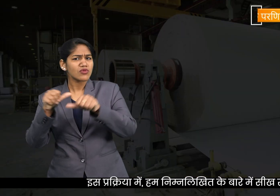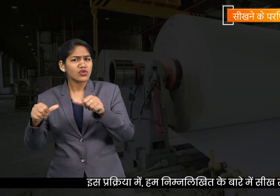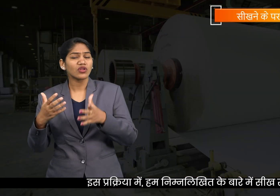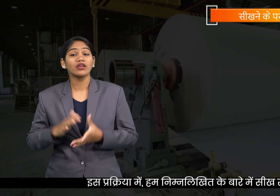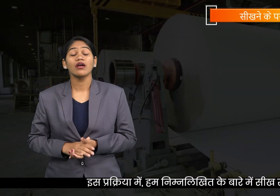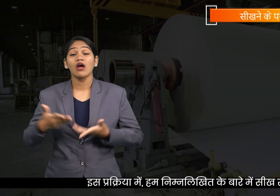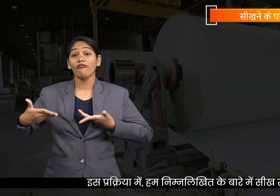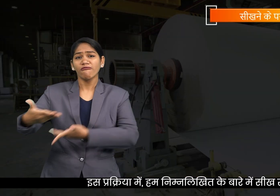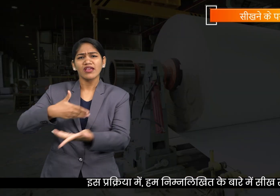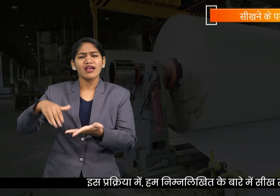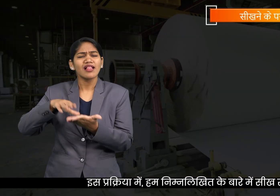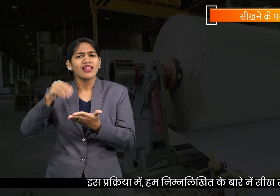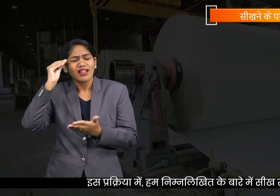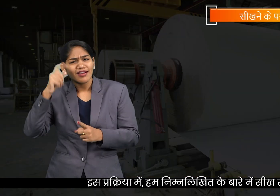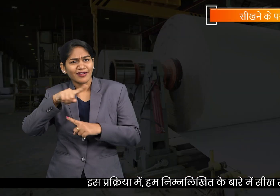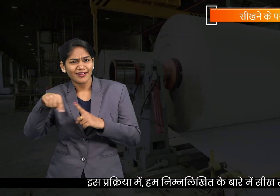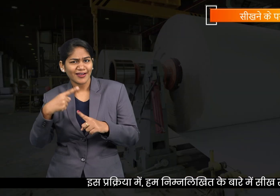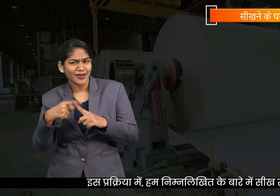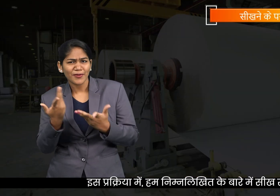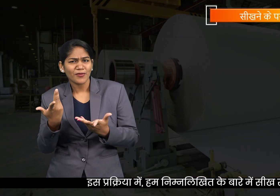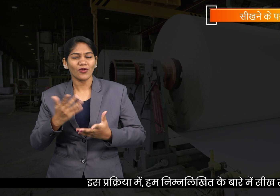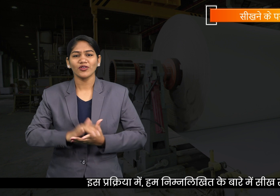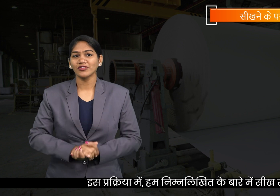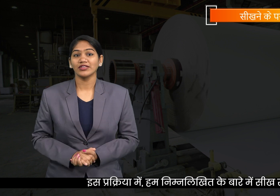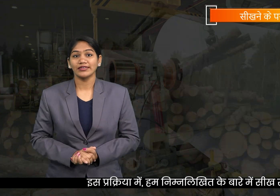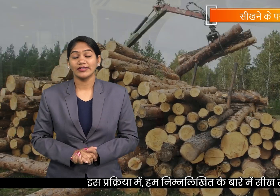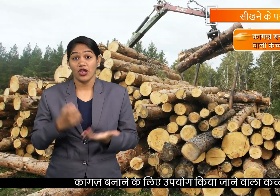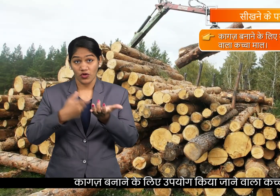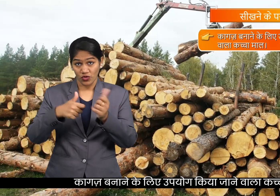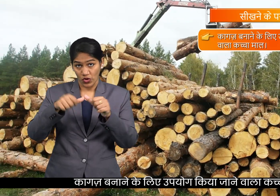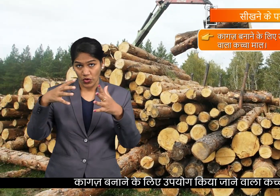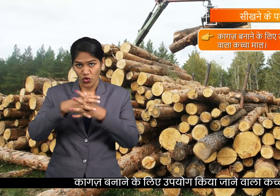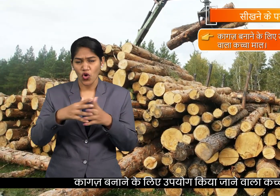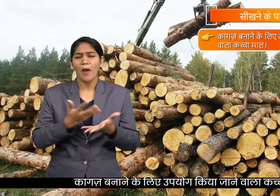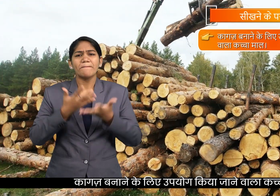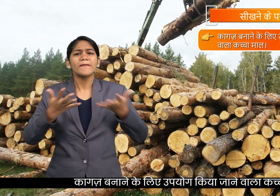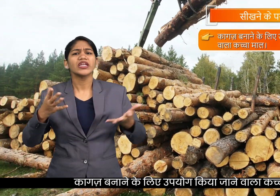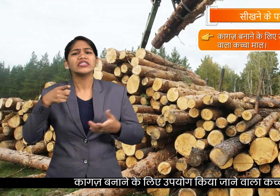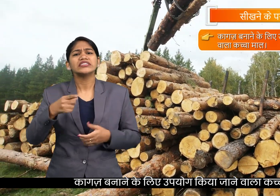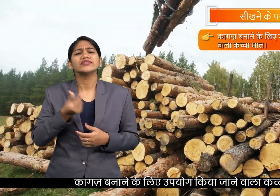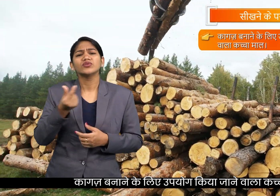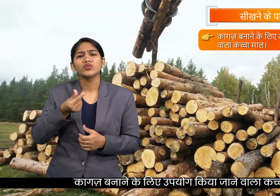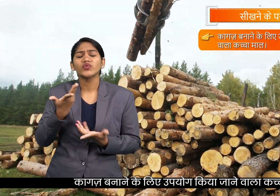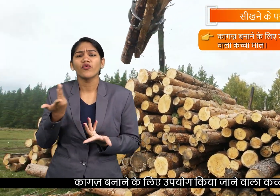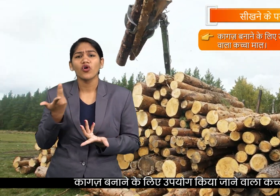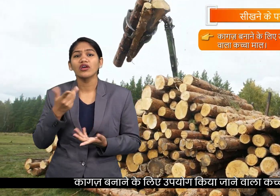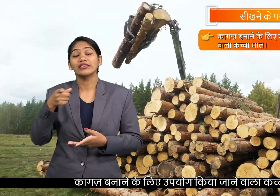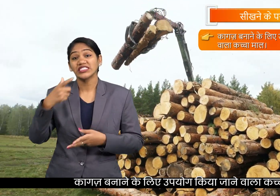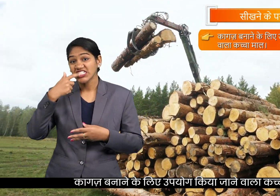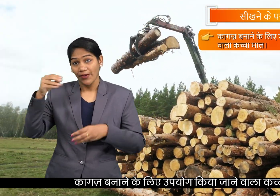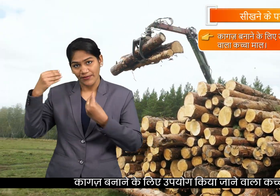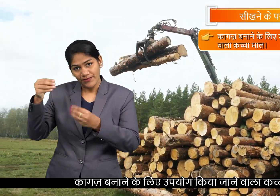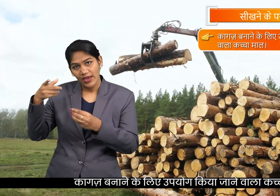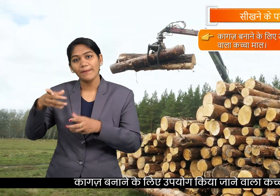में हम निम्नलिखित के बारे में सीख रहे हैं। कागज बनाने के लिए उपयोग